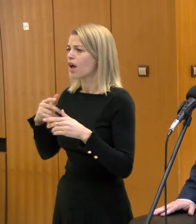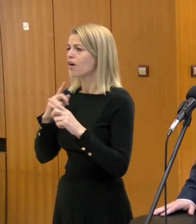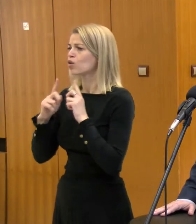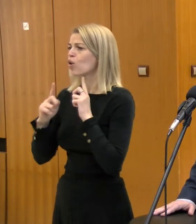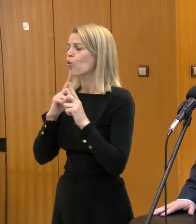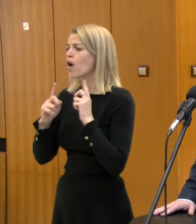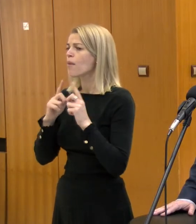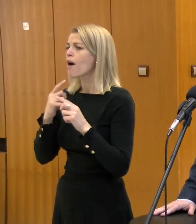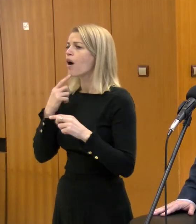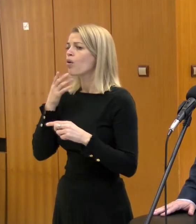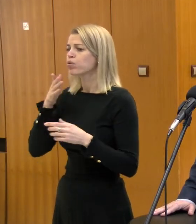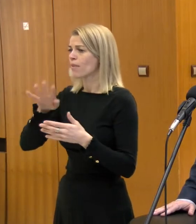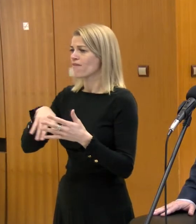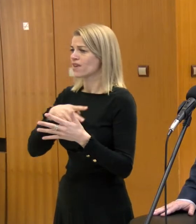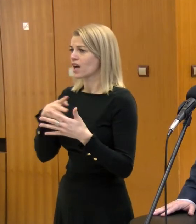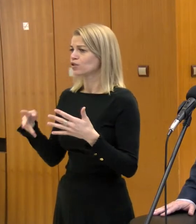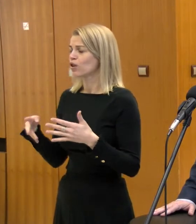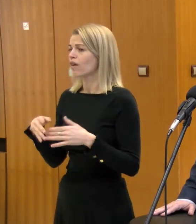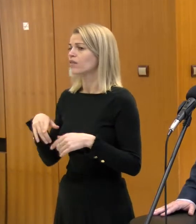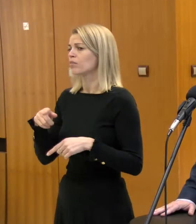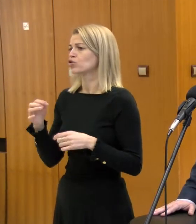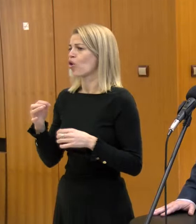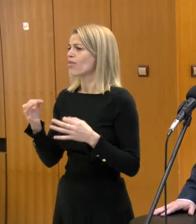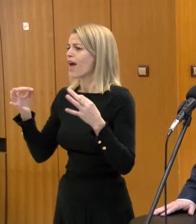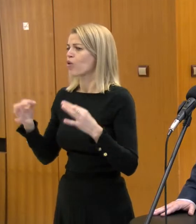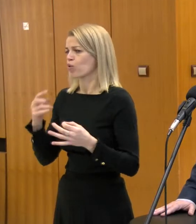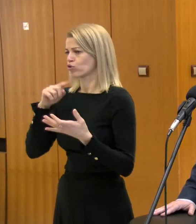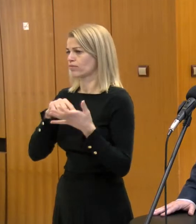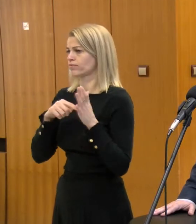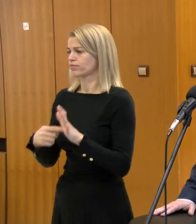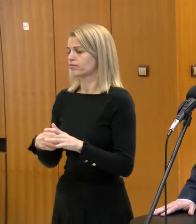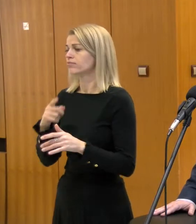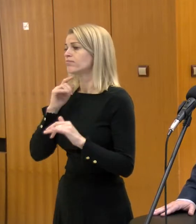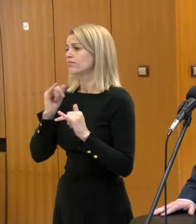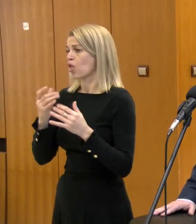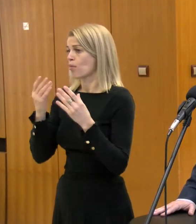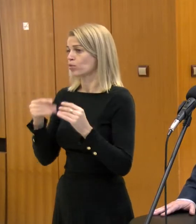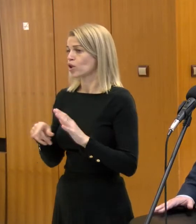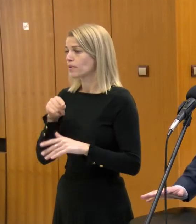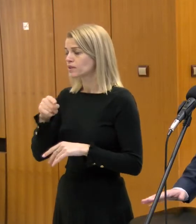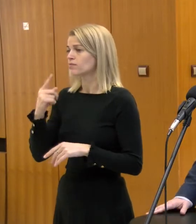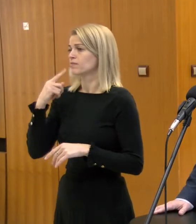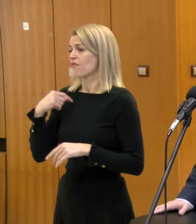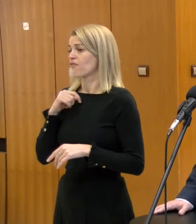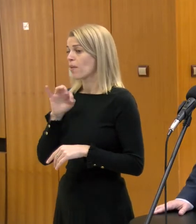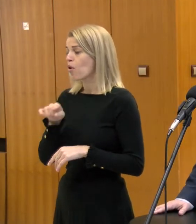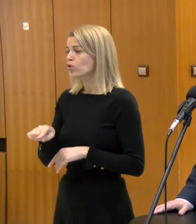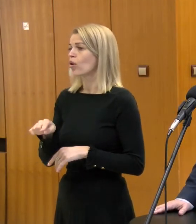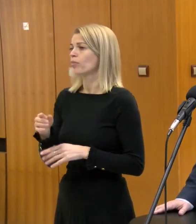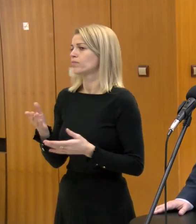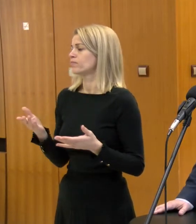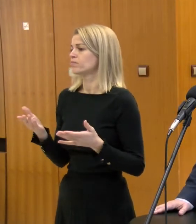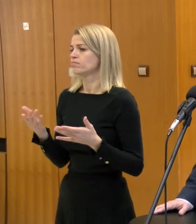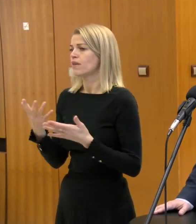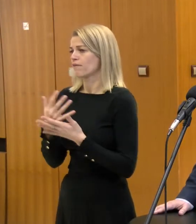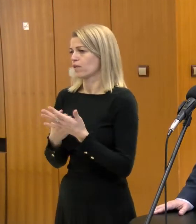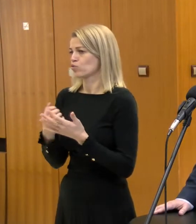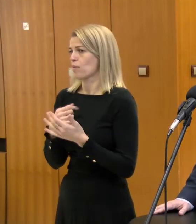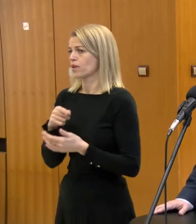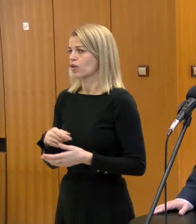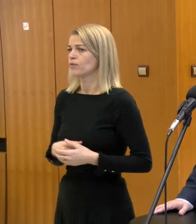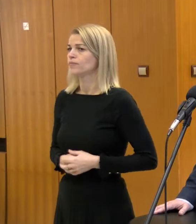že ako to budeme vykazovať, aby sa to čo najjednoduchšie preukázalo. Takže áno, počítame s tým, vieme o tom a využijeme